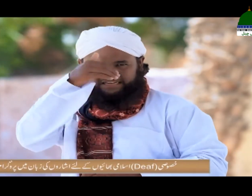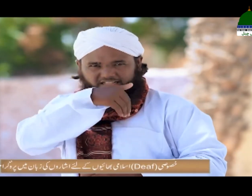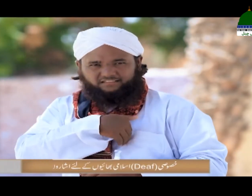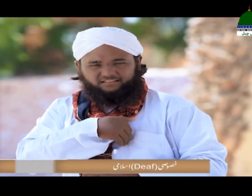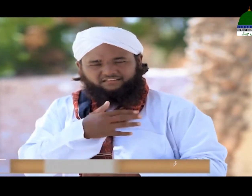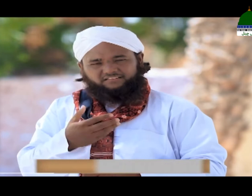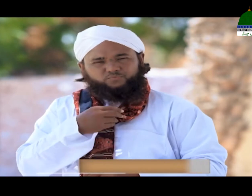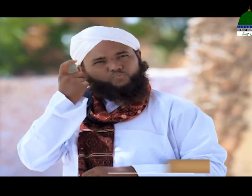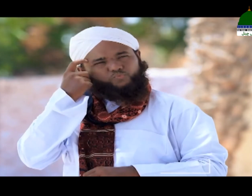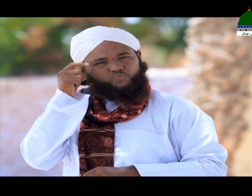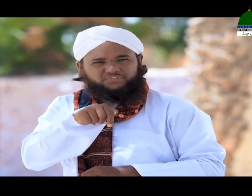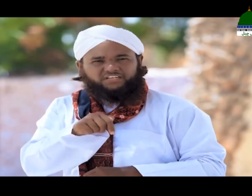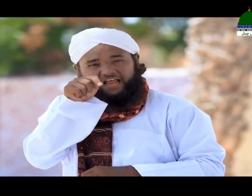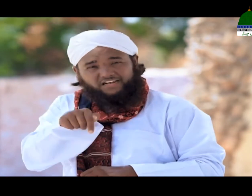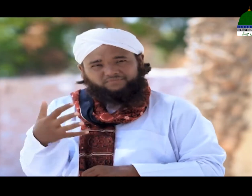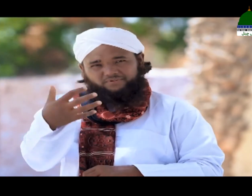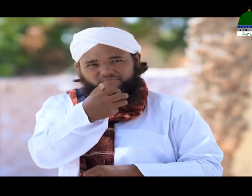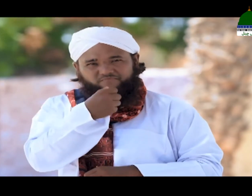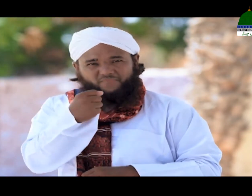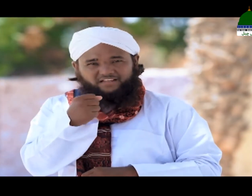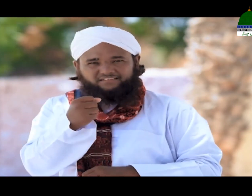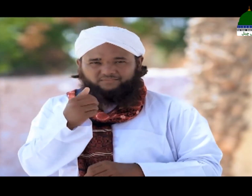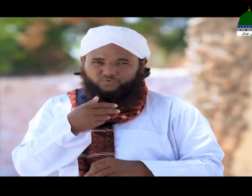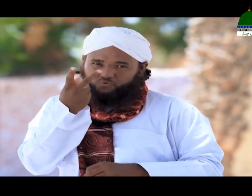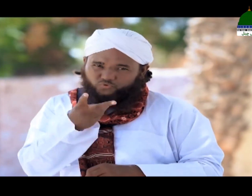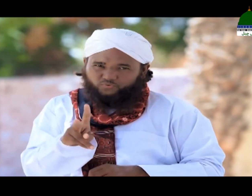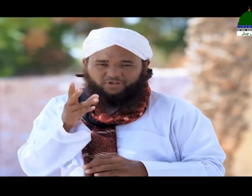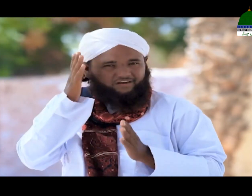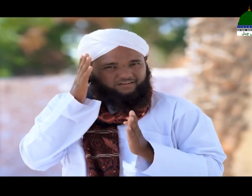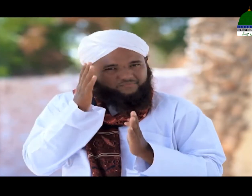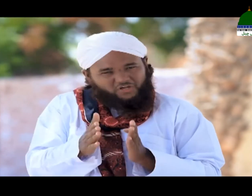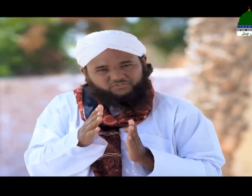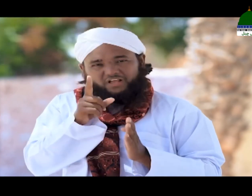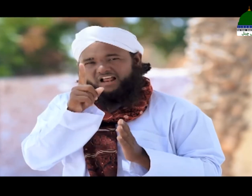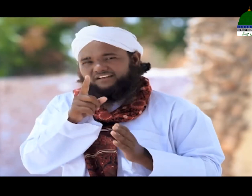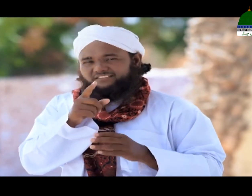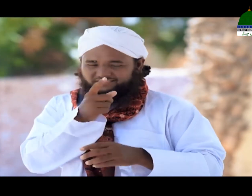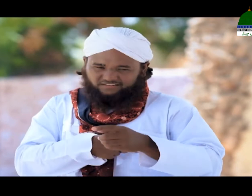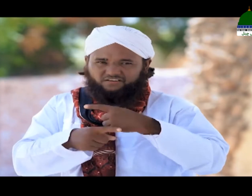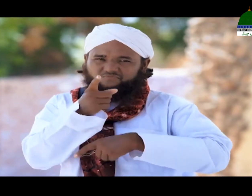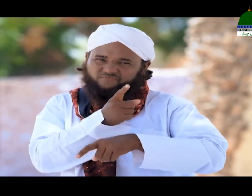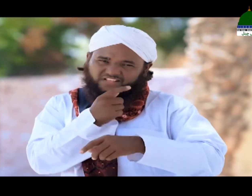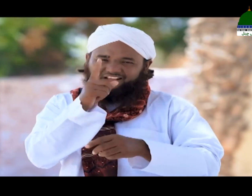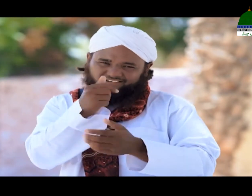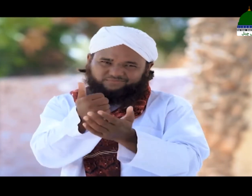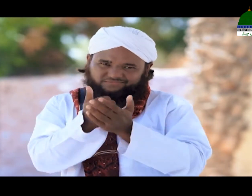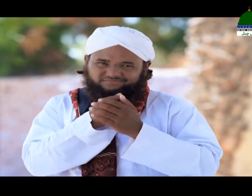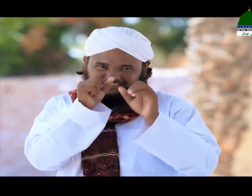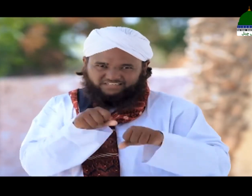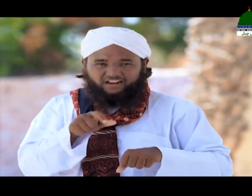کہا میں آج پھر اپنے اللہ پاک کی مزدوری کروں گا، وہ ضرور مجھے اس کا بدلہ عطا فرمائے گا۔ آج